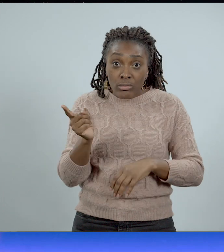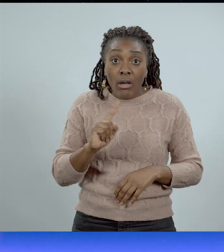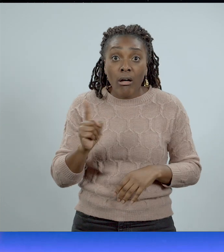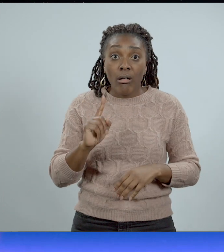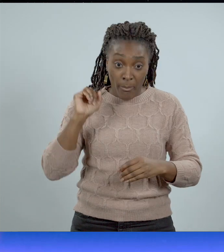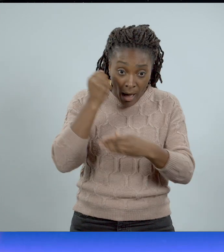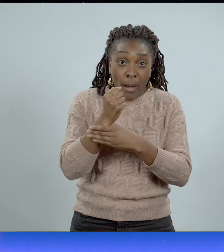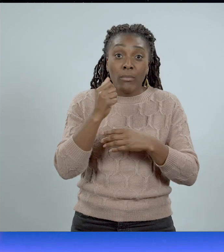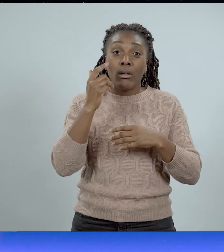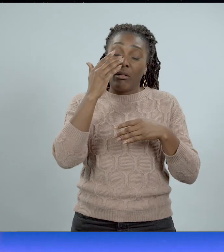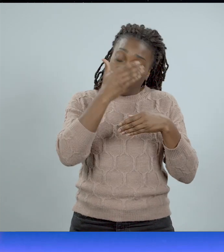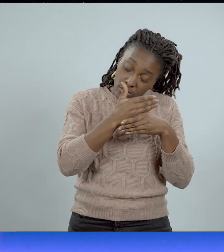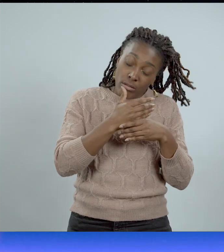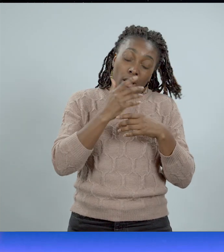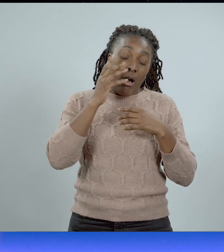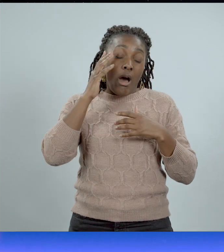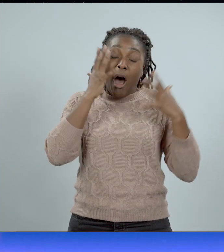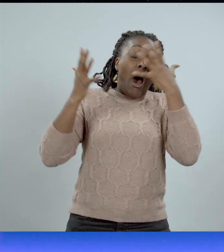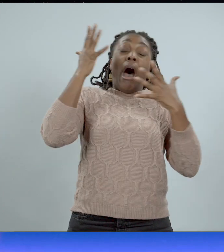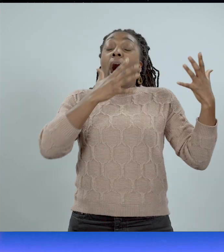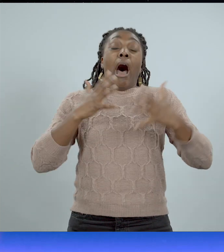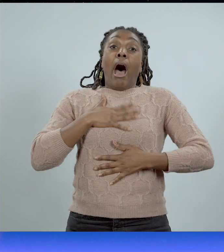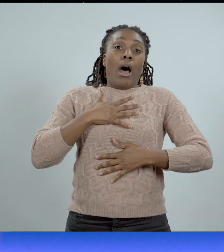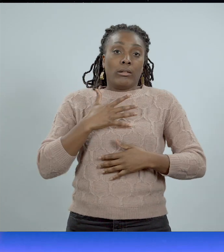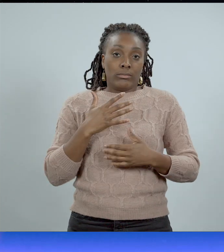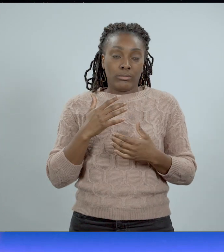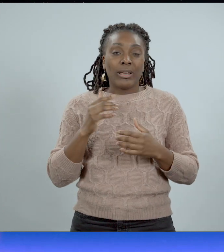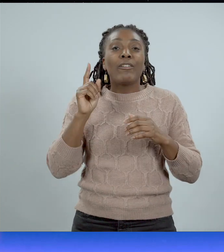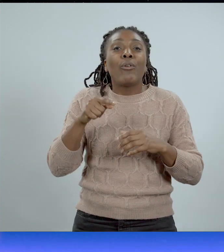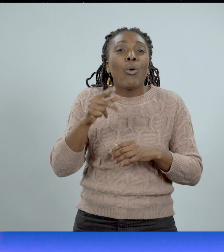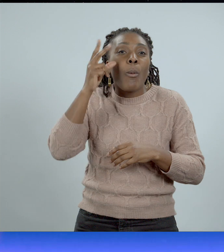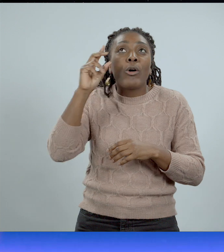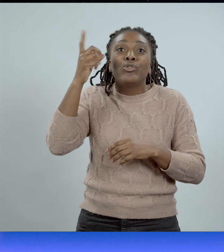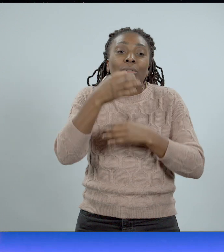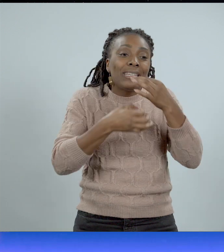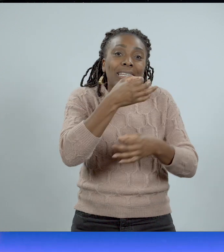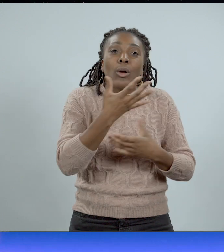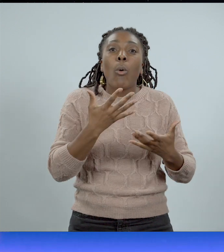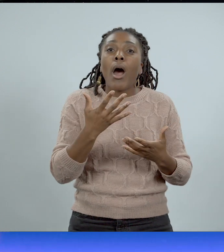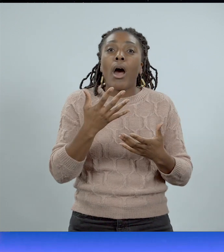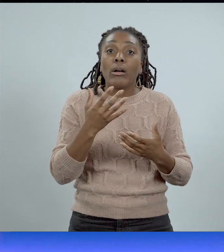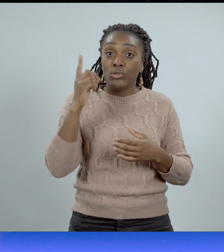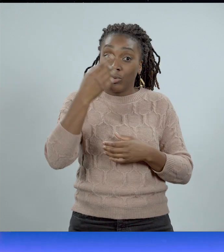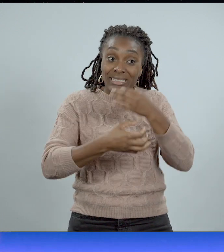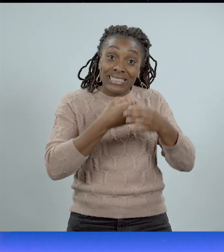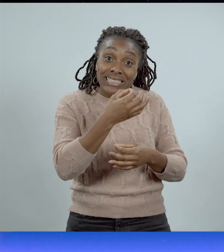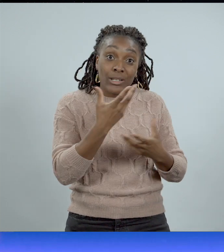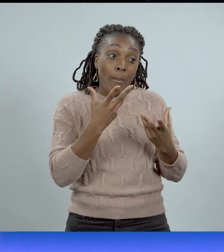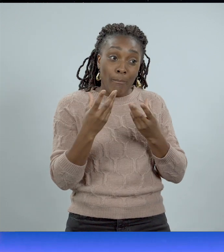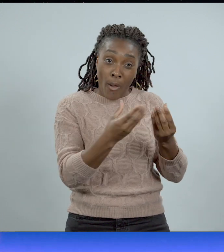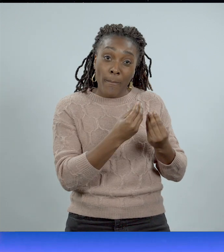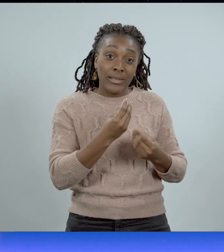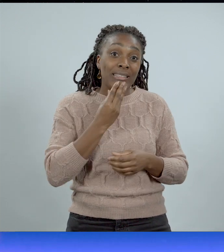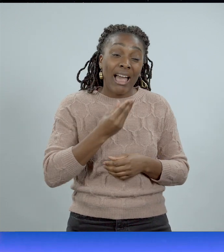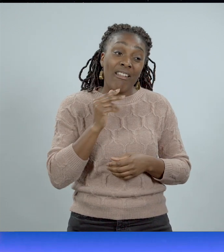premier rêve, il y a une grande frayeur. Alors, c'est intéressant de voir aussi ce que Dieu a dit dans le rêve, pour comprendre pourquoi il y avait cette frayeur-là. Dieu était en train de parler du